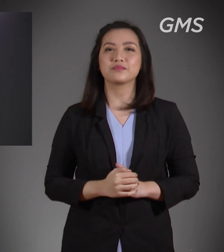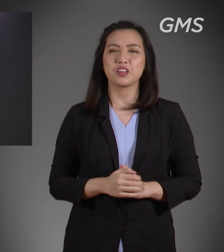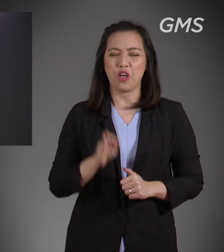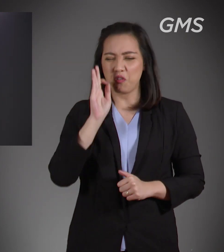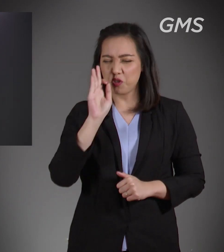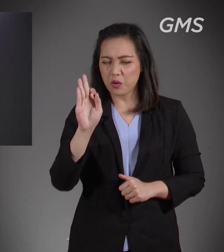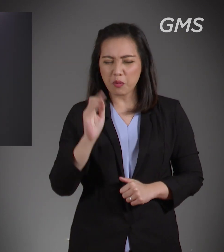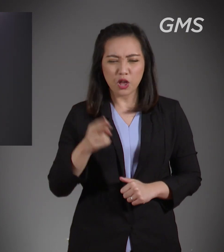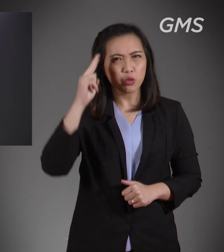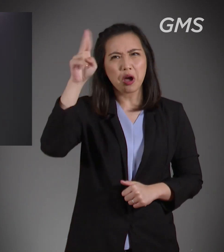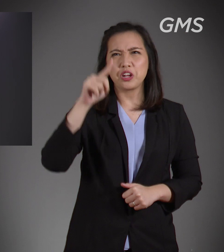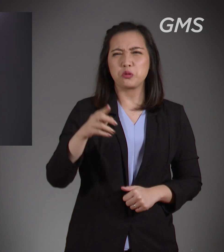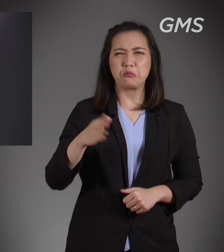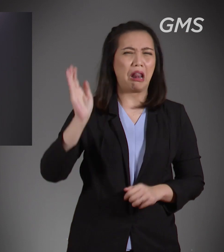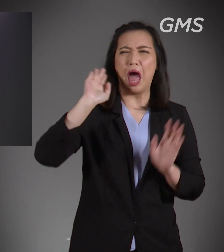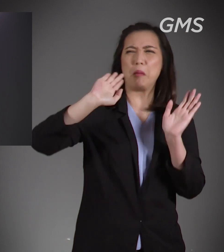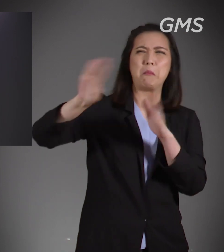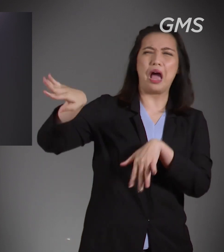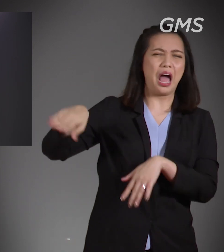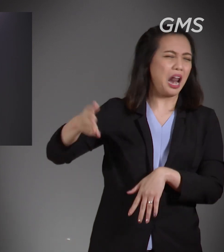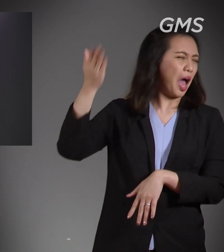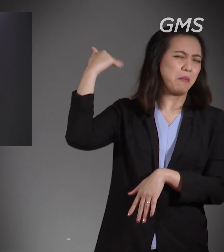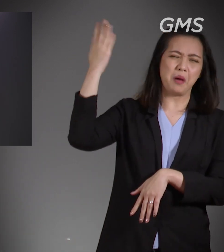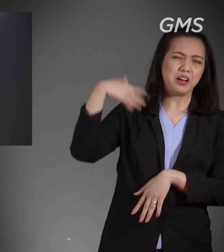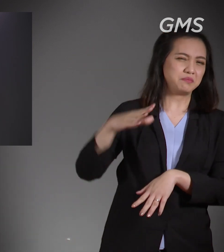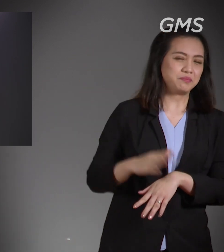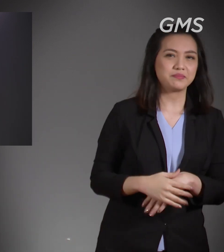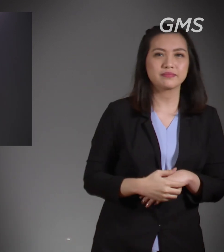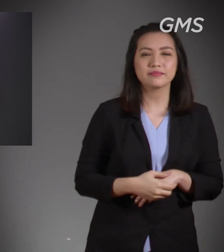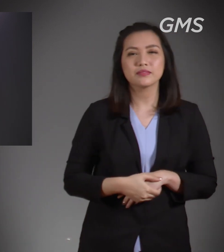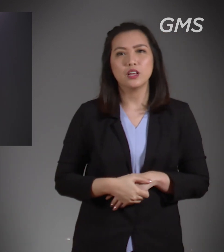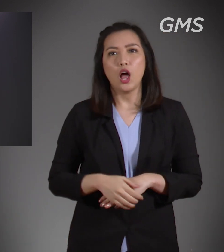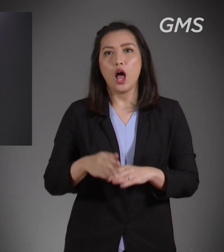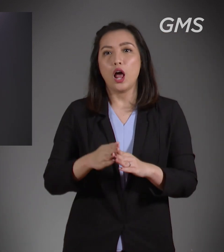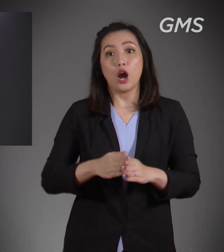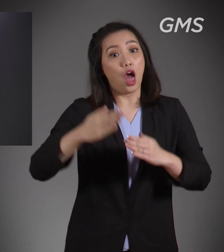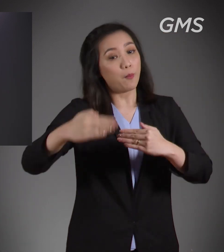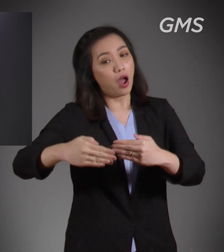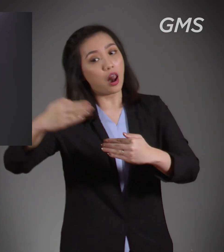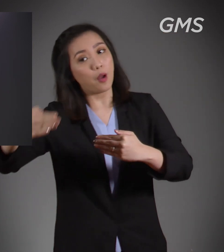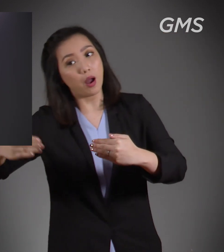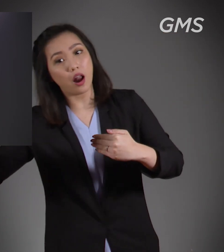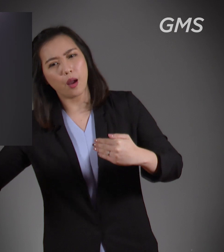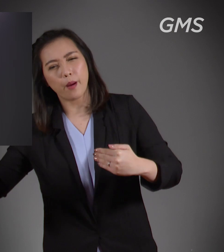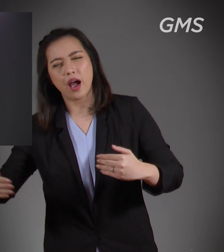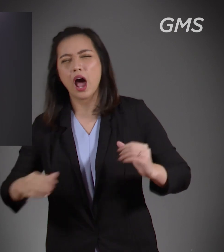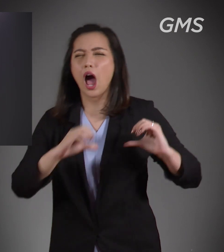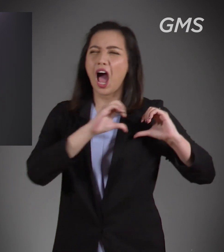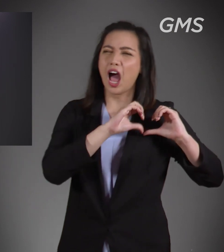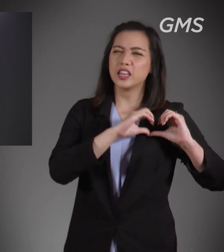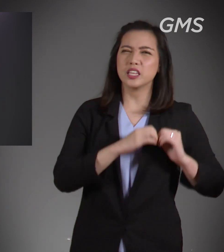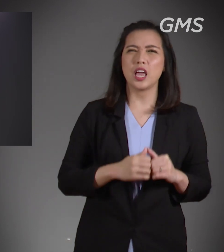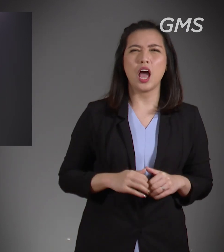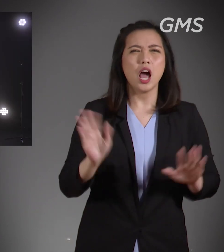kuno. Taurat itu buat apa? Lama-lama dia makin hari makin jauh dengan Tuhan. Hatinya pun semakin picik